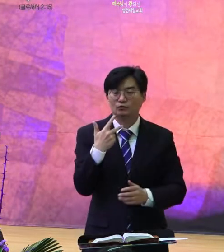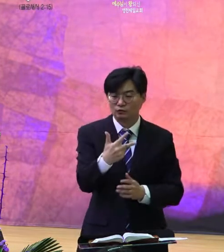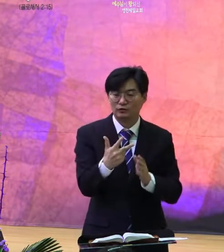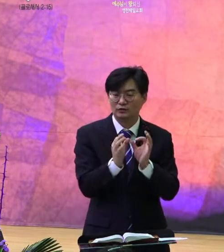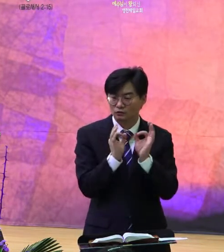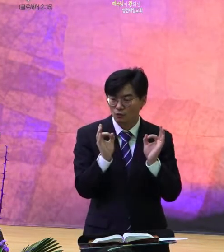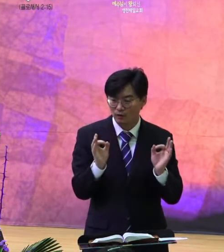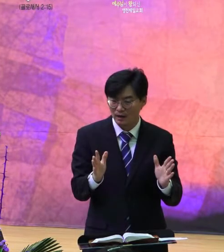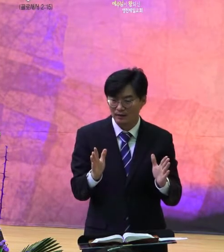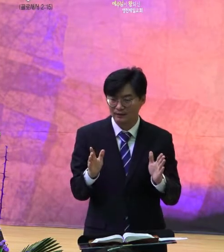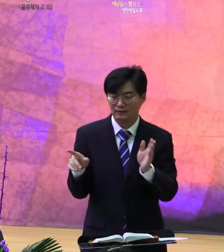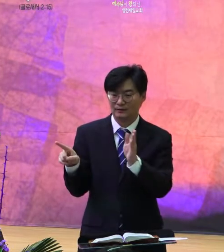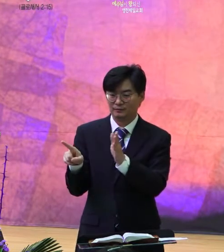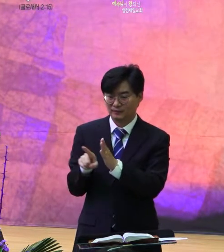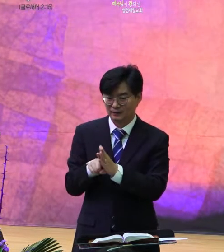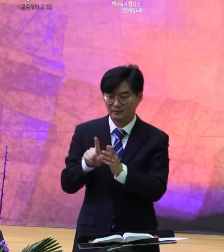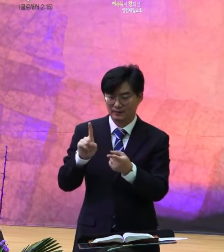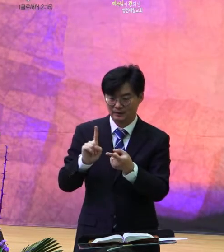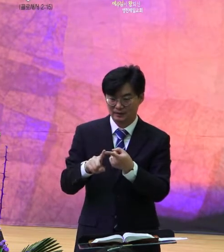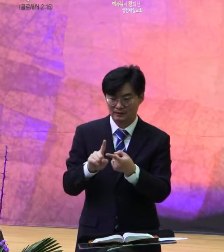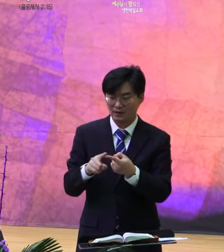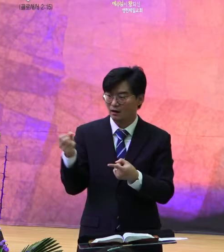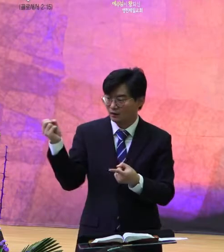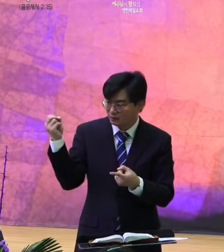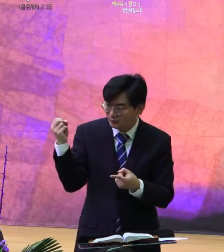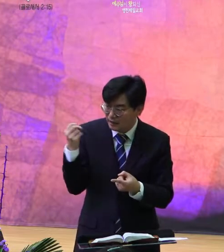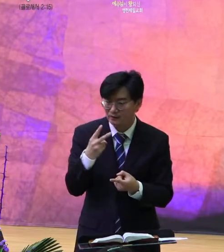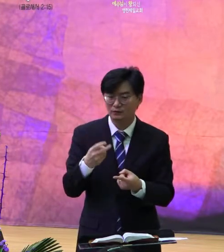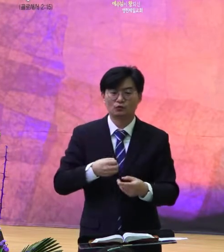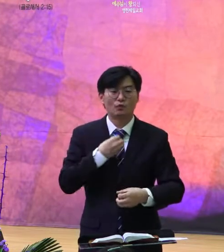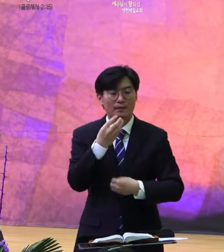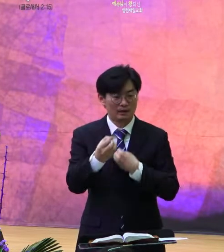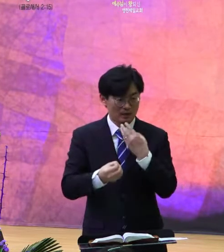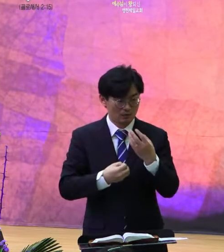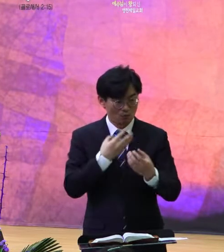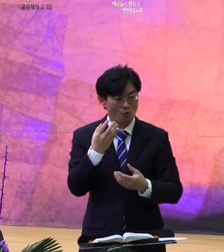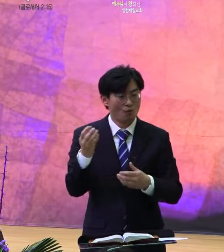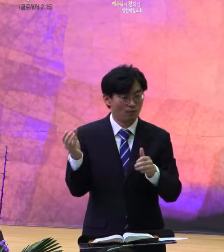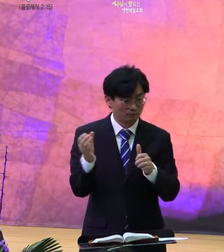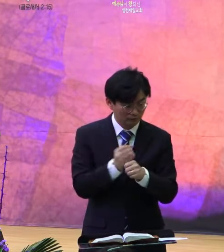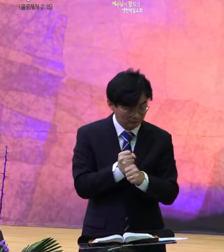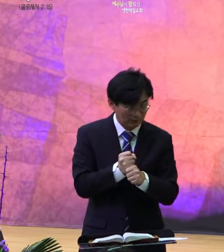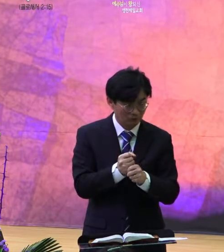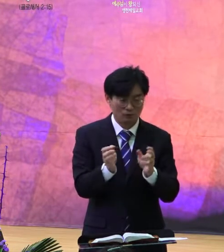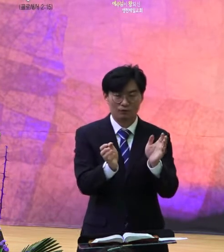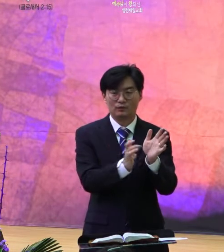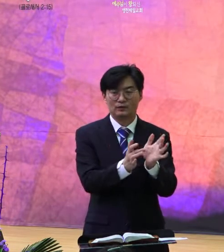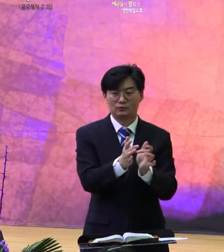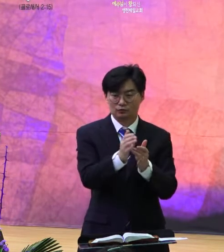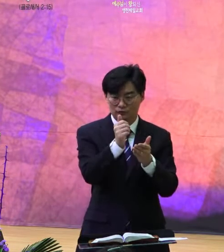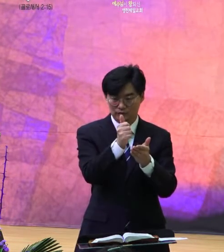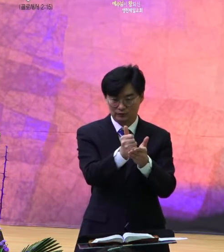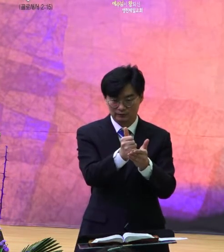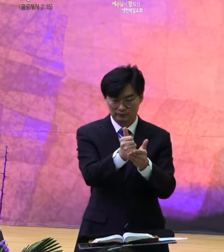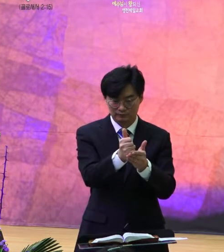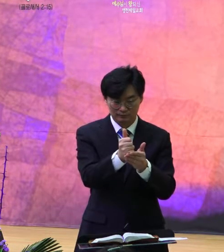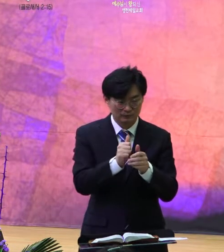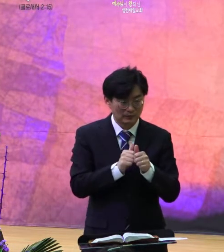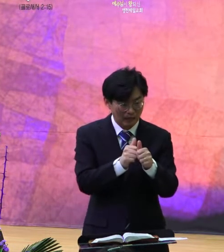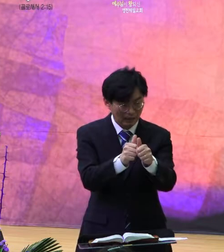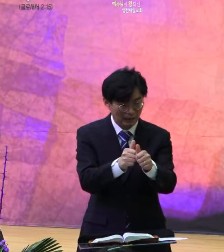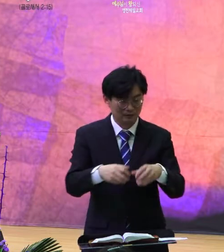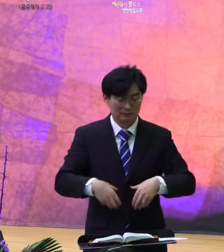한번 붙들고 당당하게 예수님의 뒤를 따라갈 수 있기를 바랍니다. 그 신앙의 길을 걸어갈